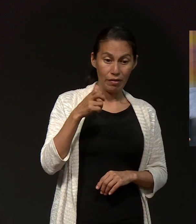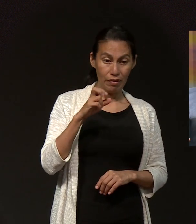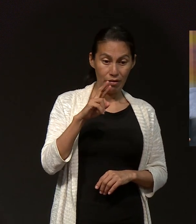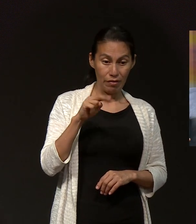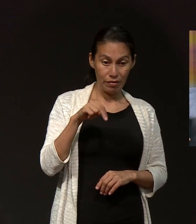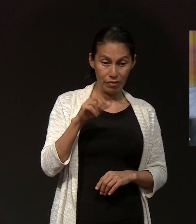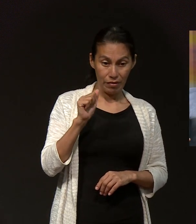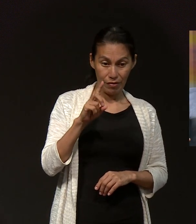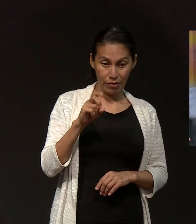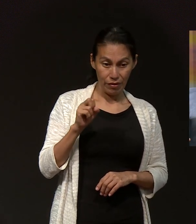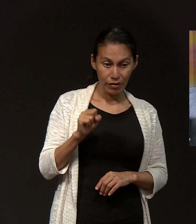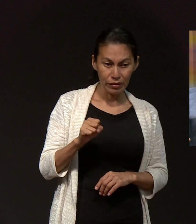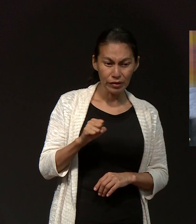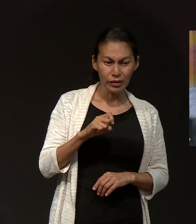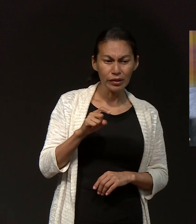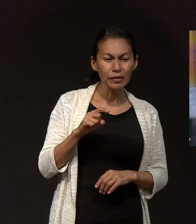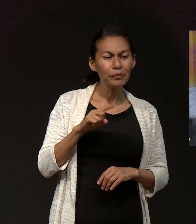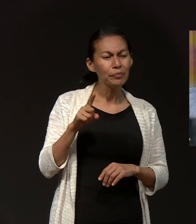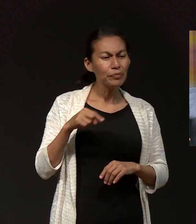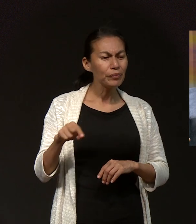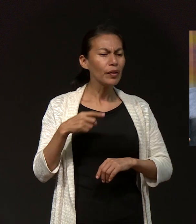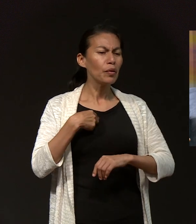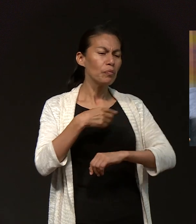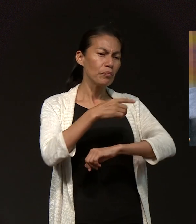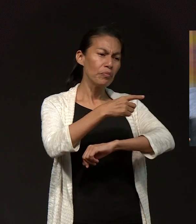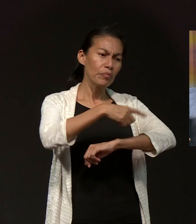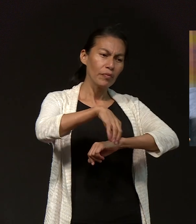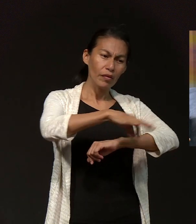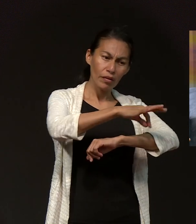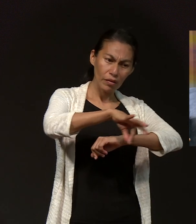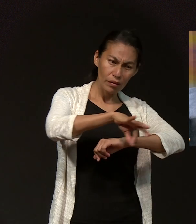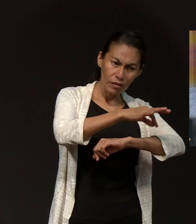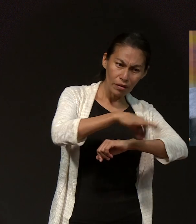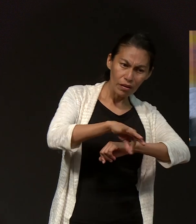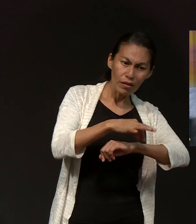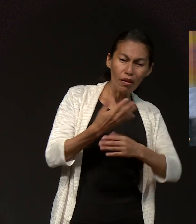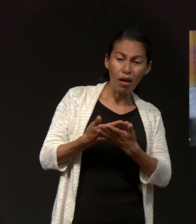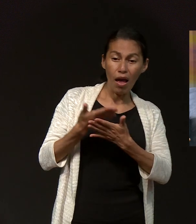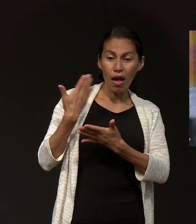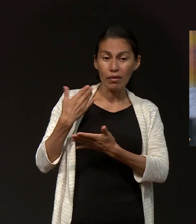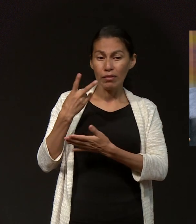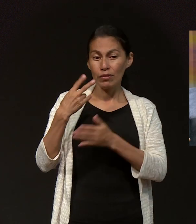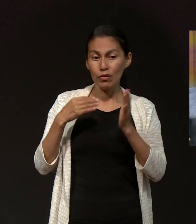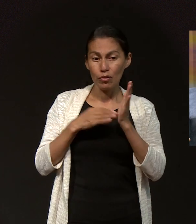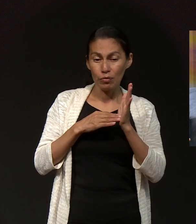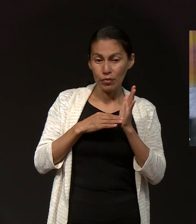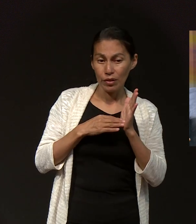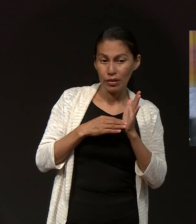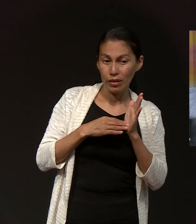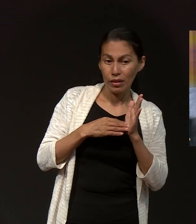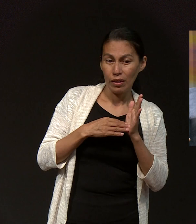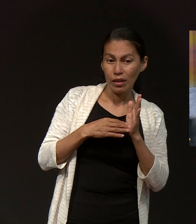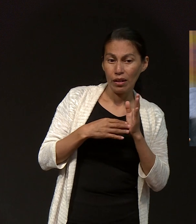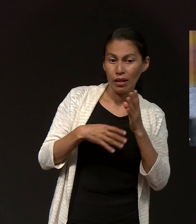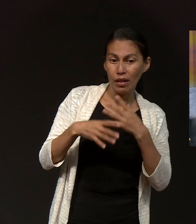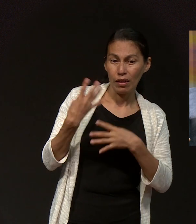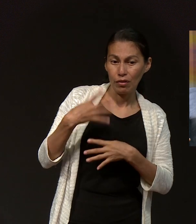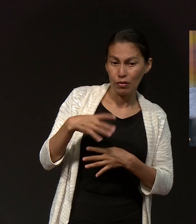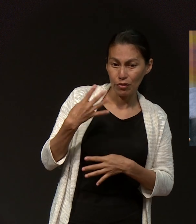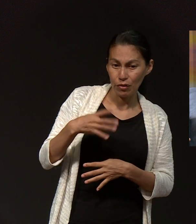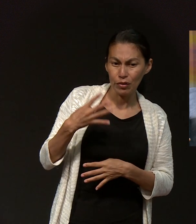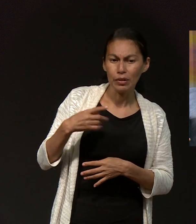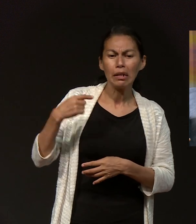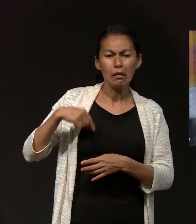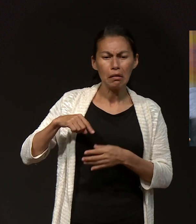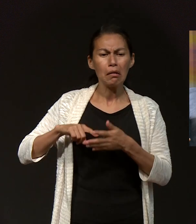arquitecto. Tengo la bendición de trabajar aquí en la universidad desde el 2014, que iniciamos con